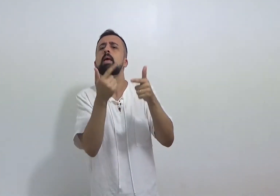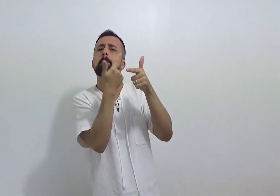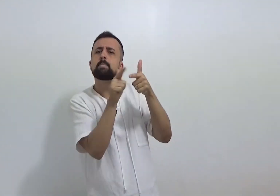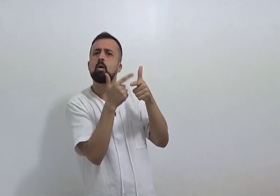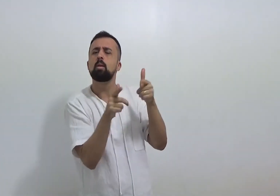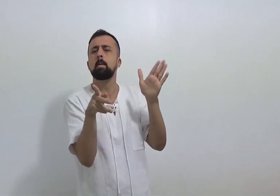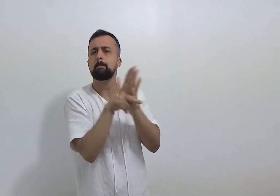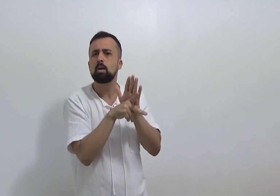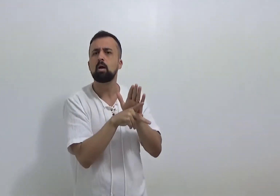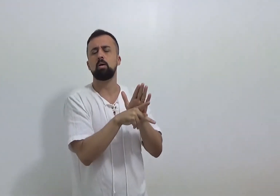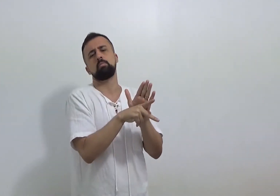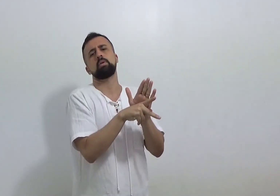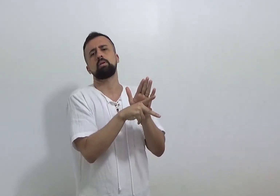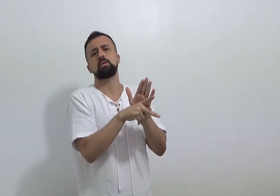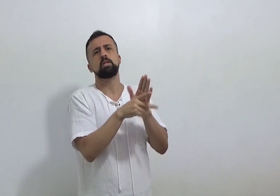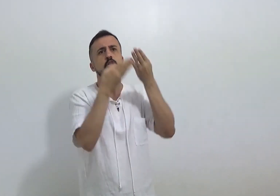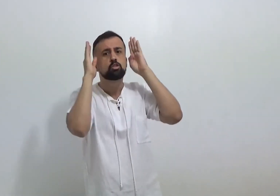diferentes etnias indígenas no Brasil,